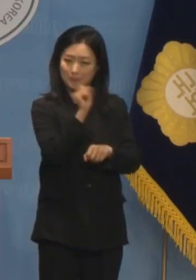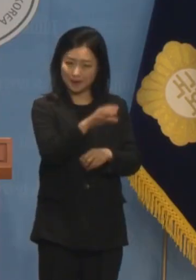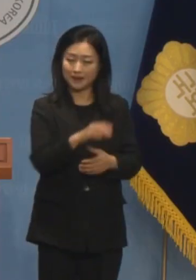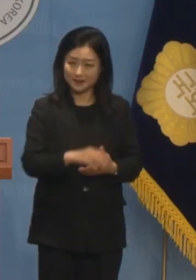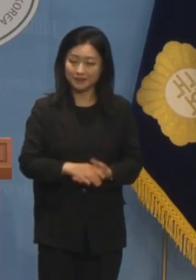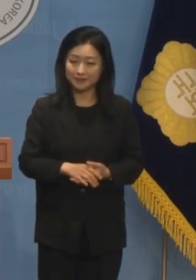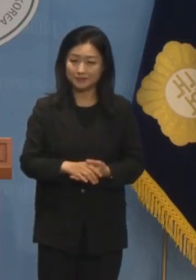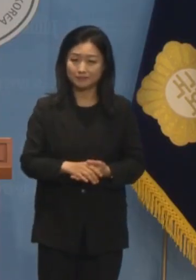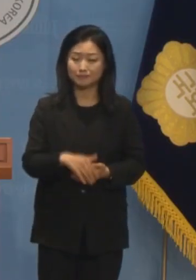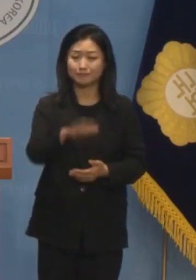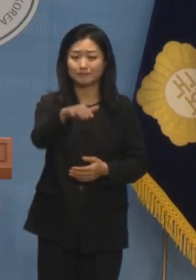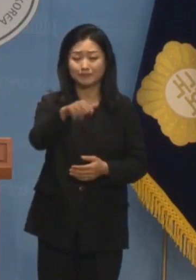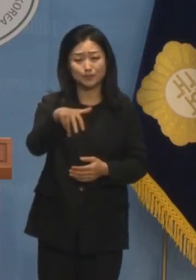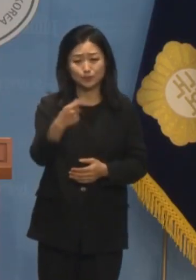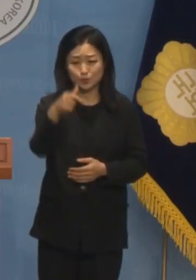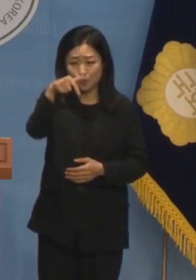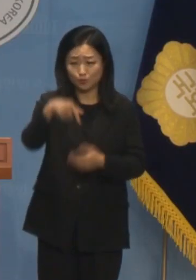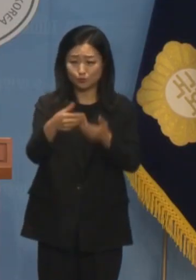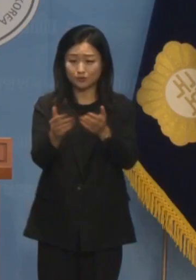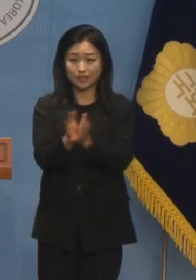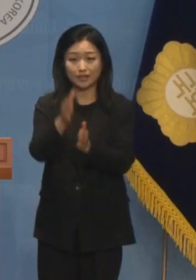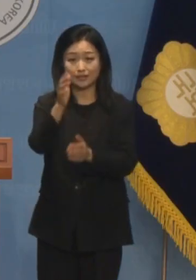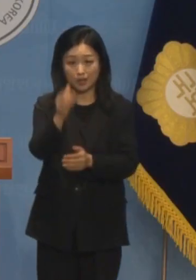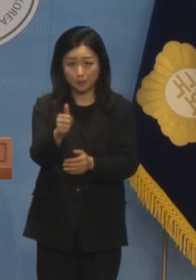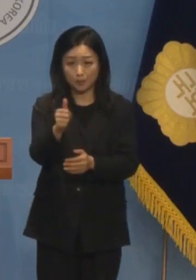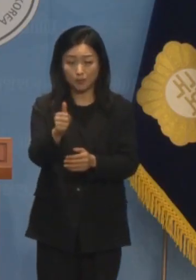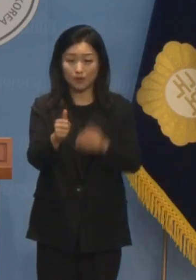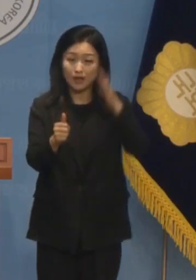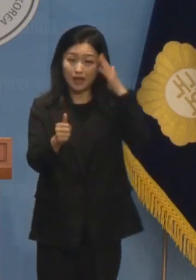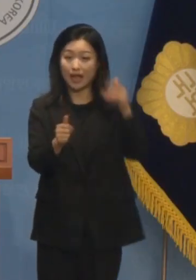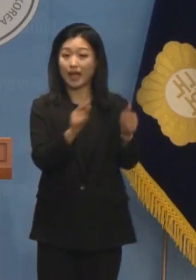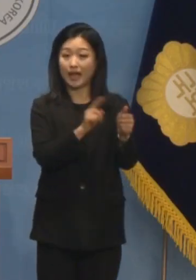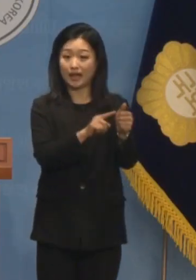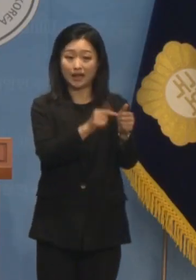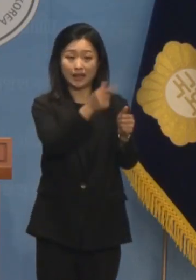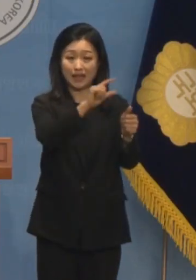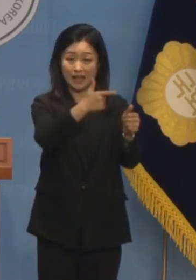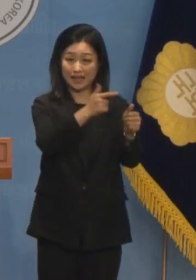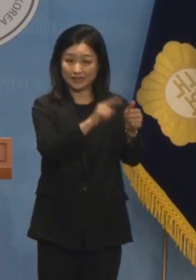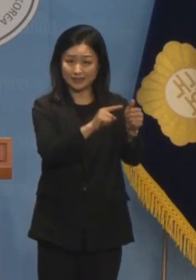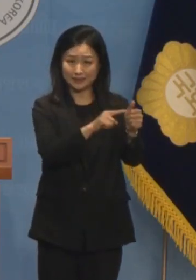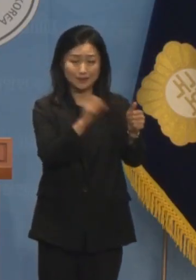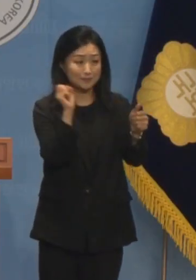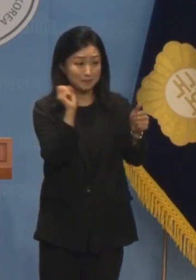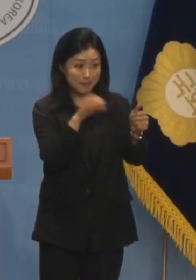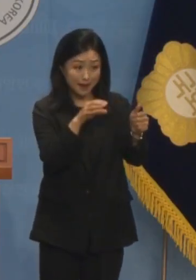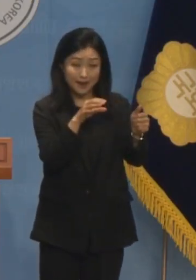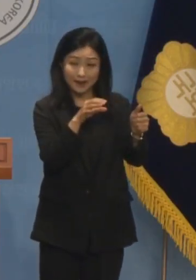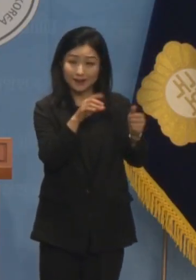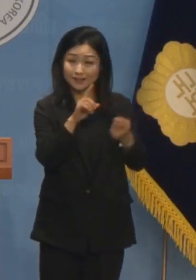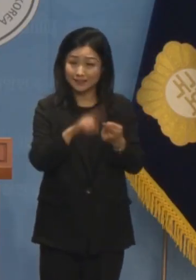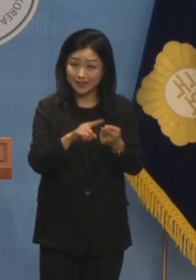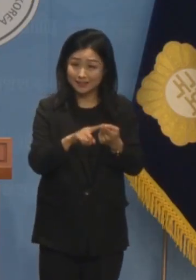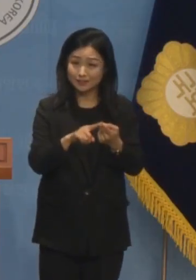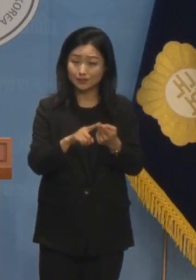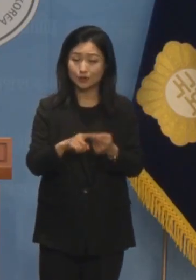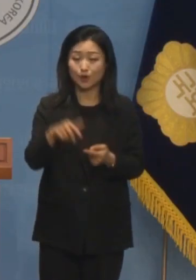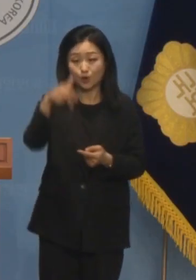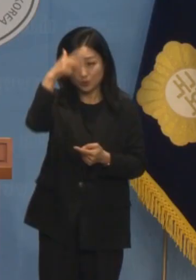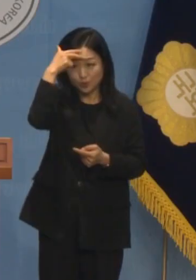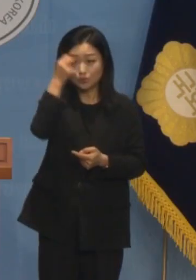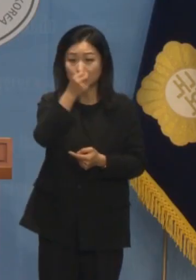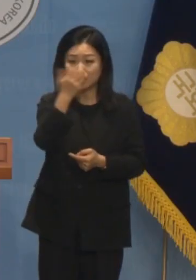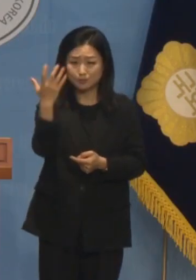별일입니다. 조국혁신당 조국 대표가 한동훈 국민의힘 대표에 대해 몇 마디 하자 조선일보는 왜곡 보도를